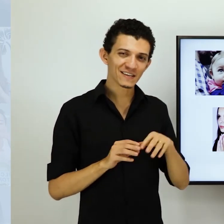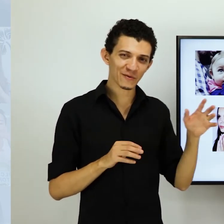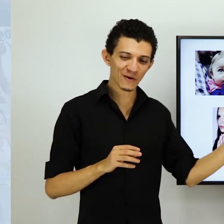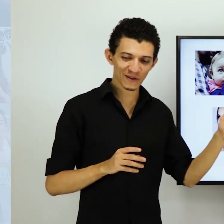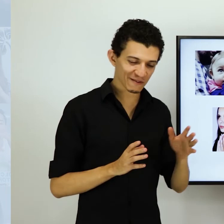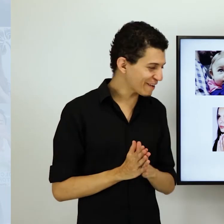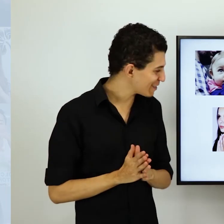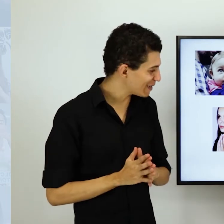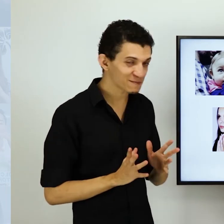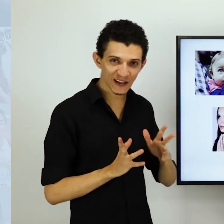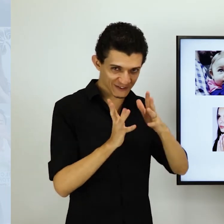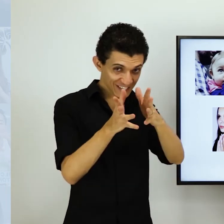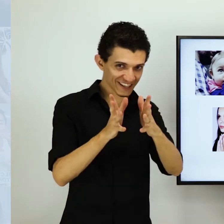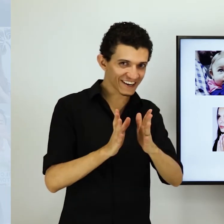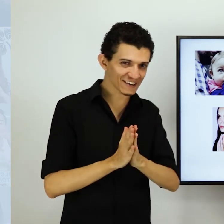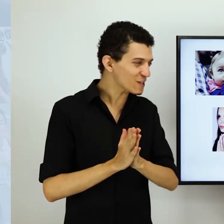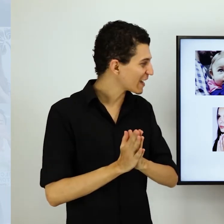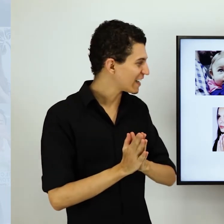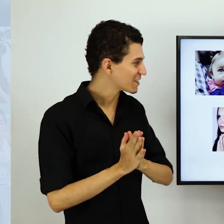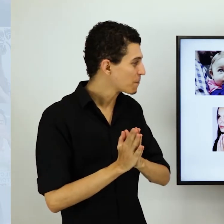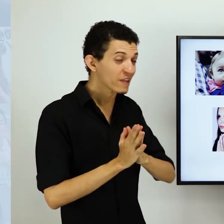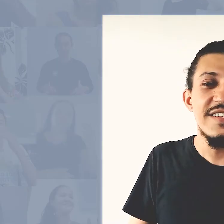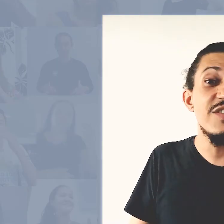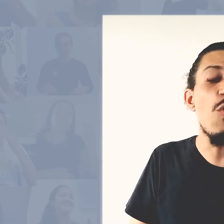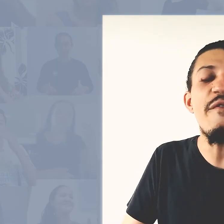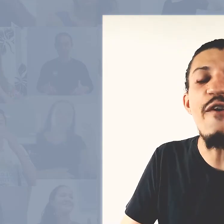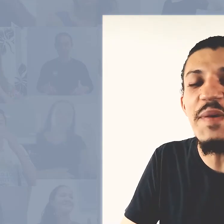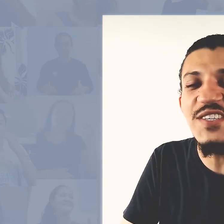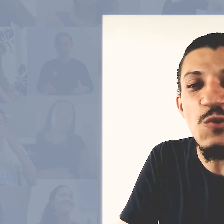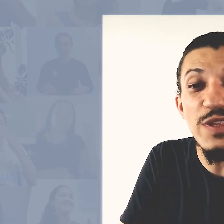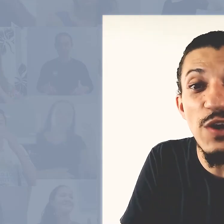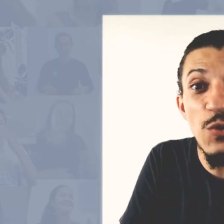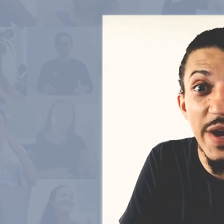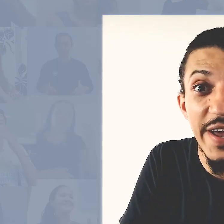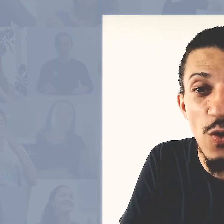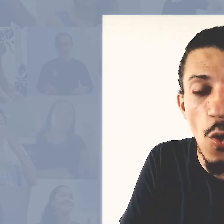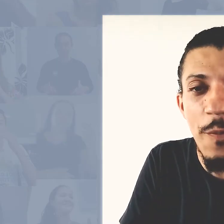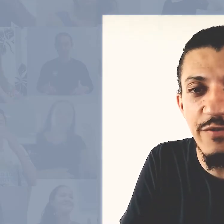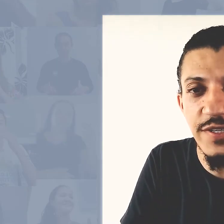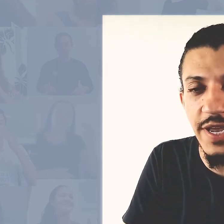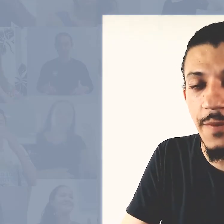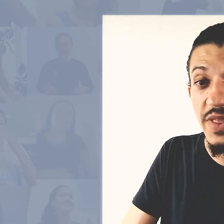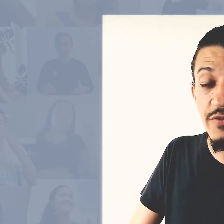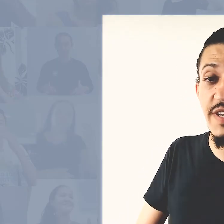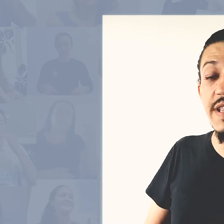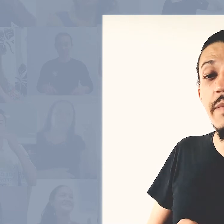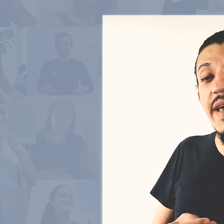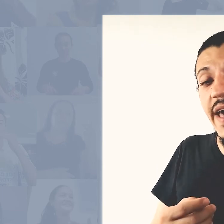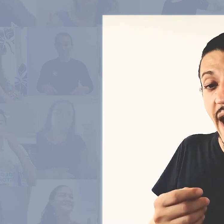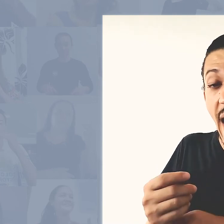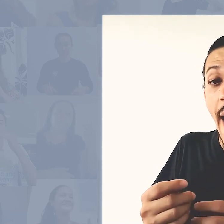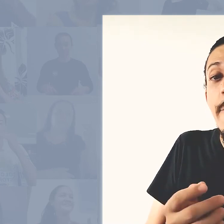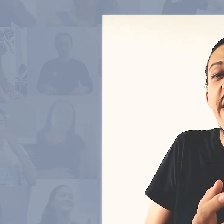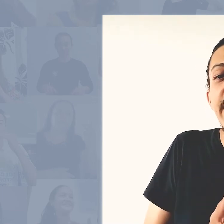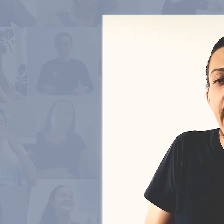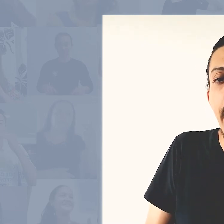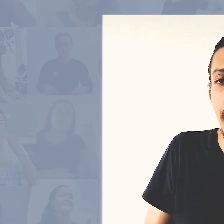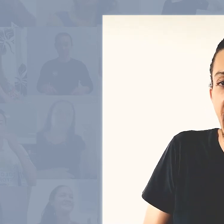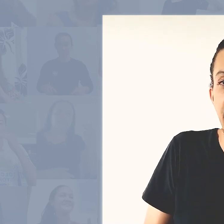deixa para uma outra vez, mas espero que você entregue aí na sua casa. Se de alguma forma esse conteúdo agregou para você, e você também quer aprender mais